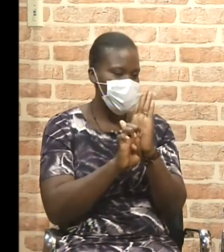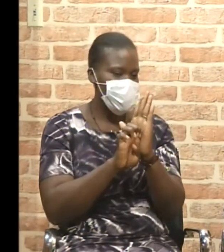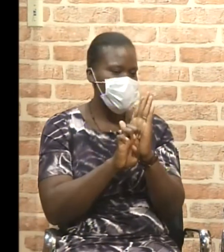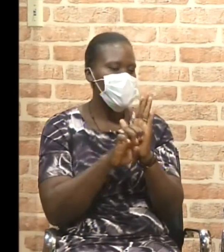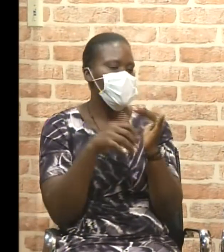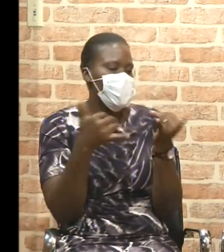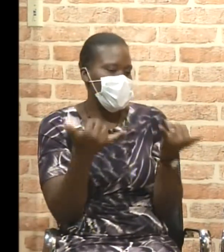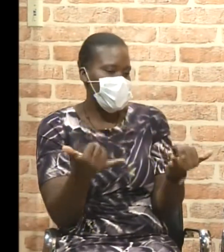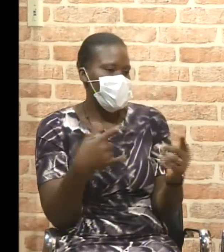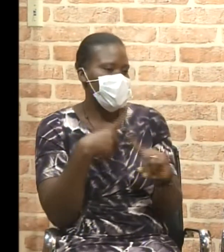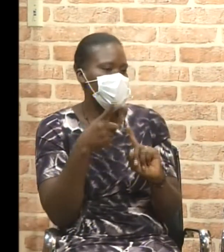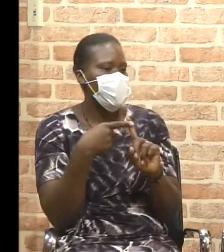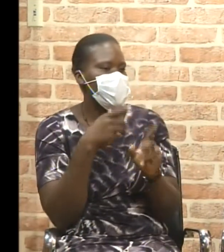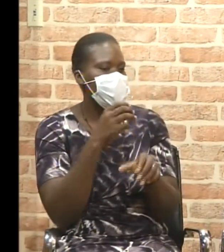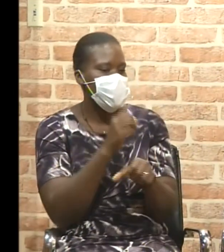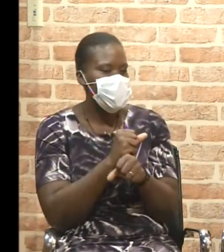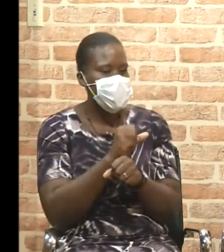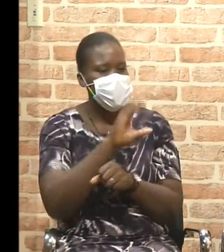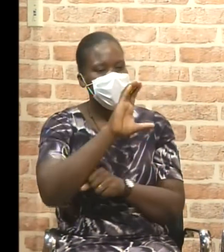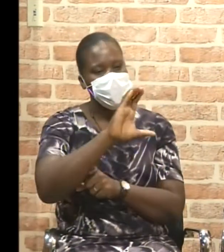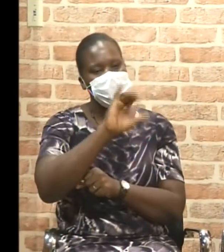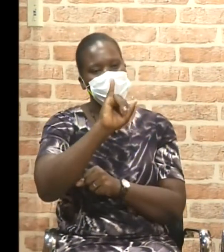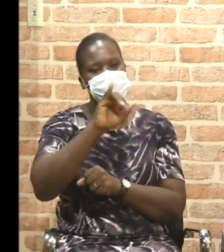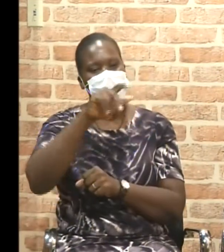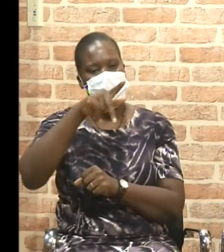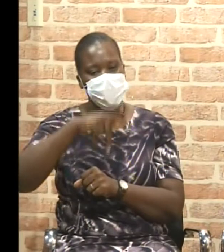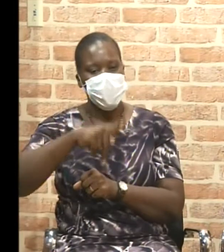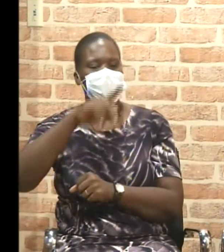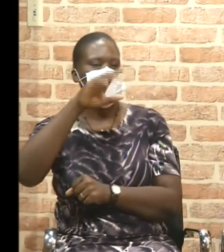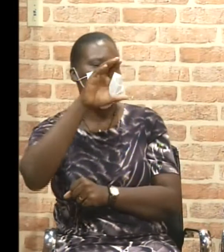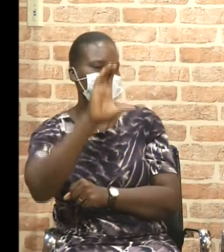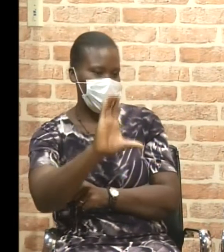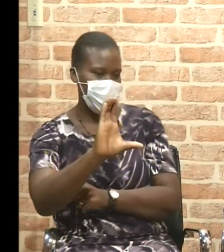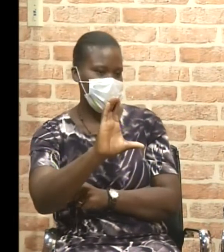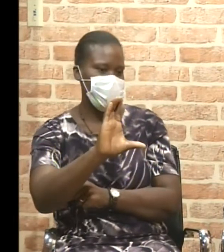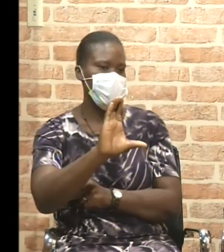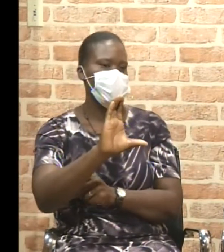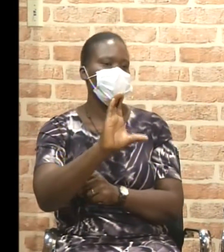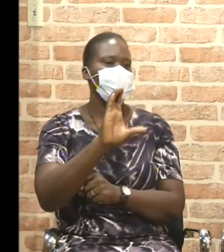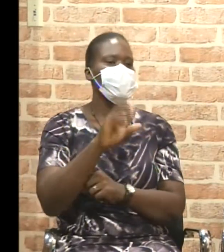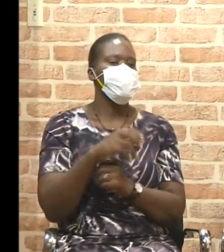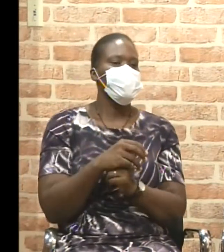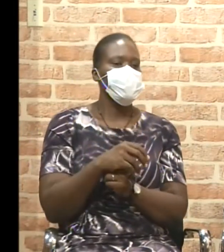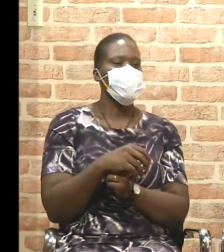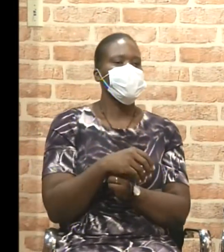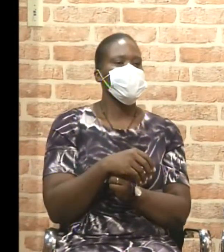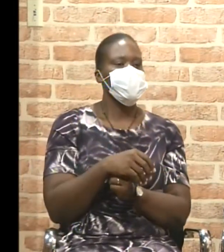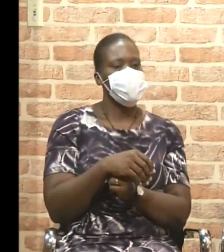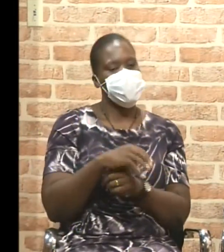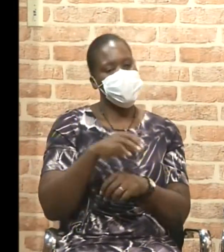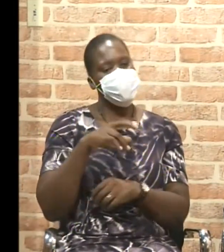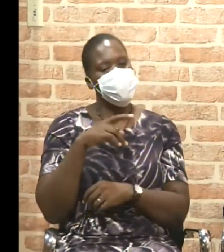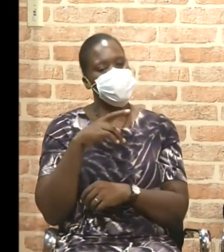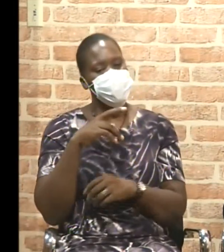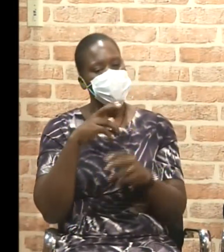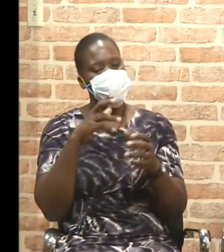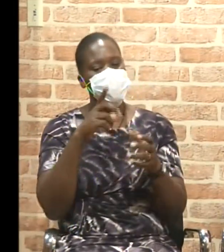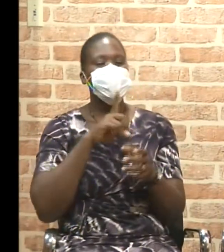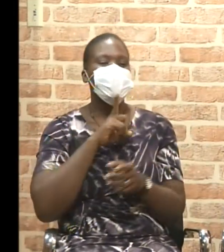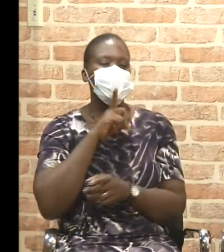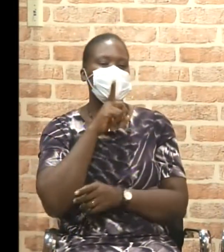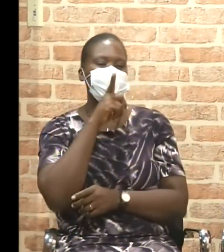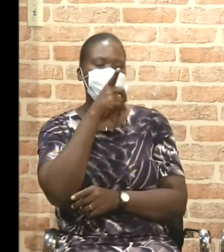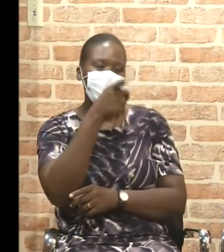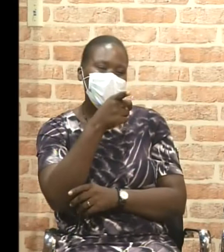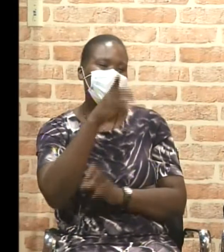par exemple, on prend CIPC, Centre d'information permanente sur COVID-19. Eh bien, nous-mêmes, c'est vrai qu'en tant